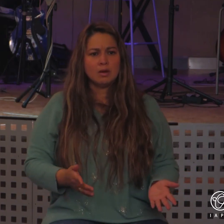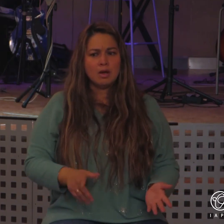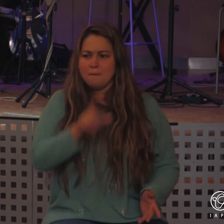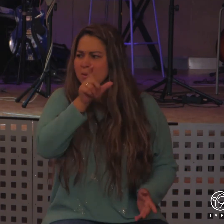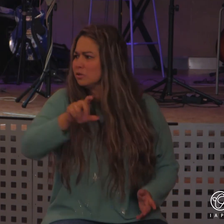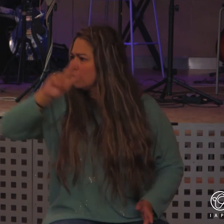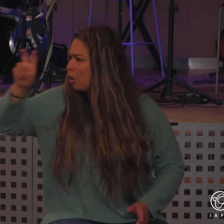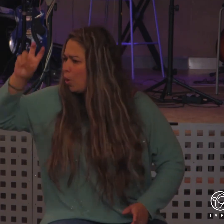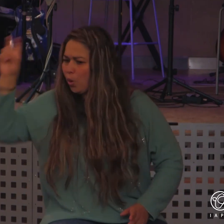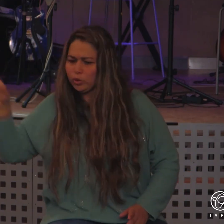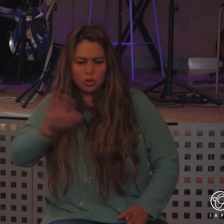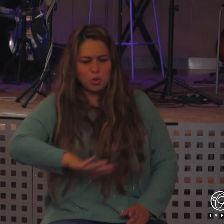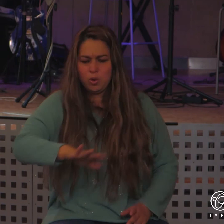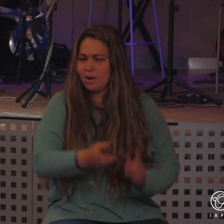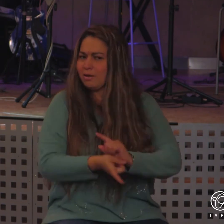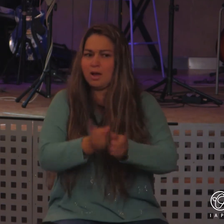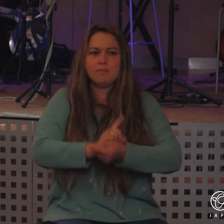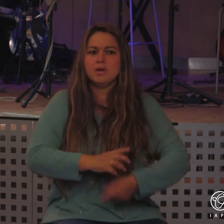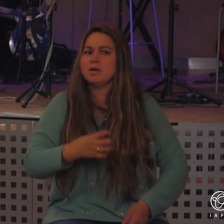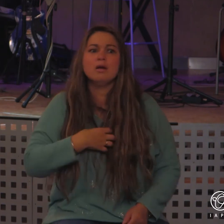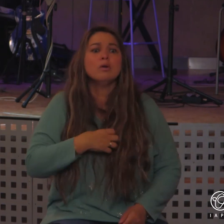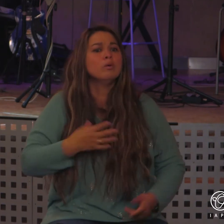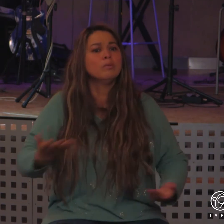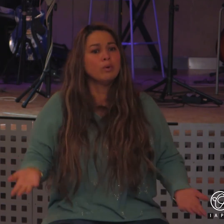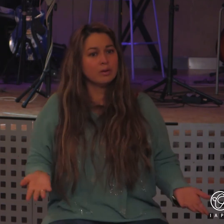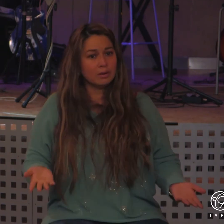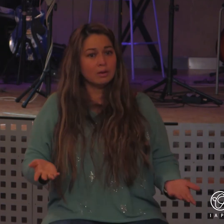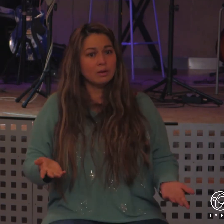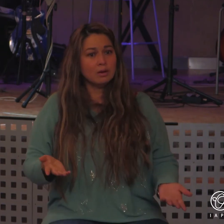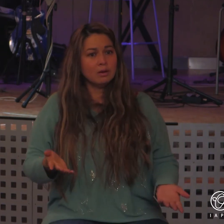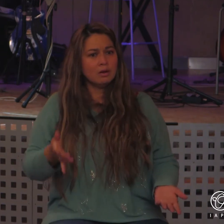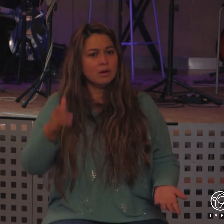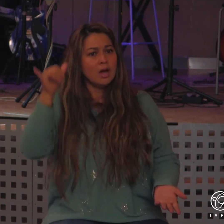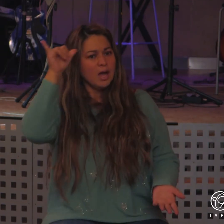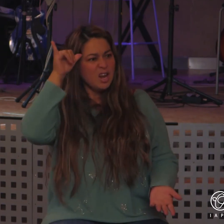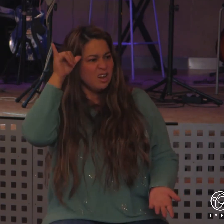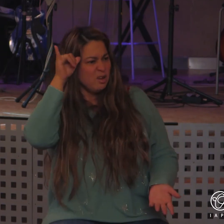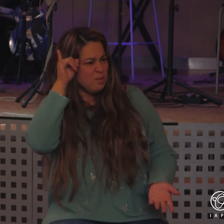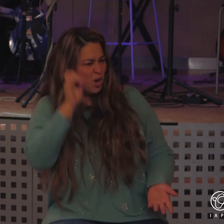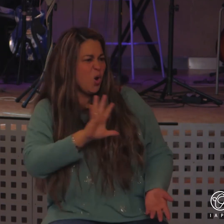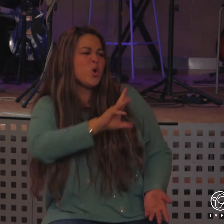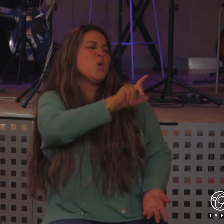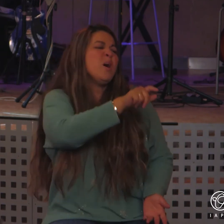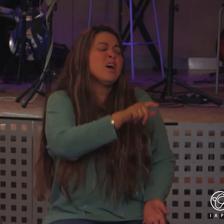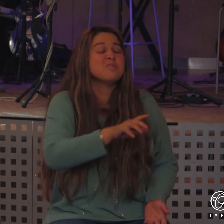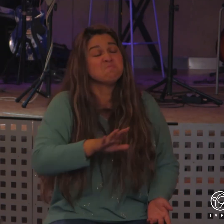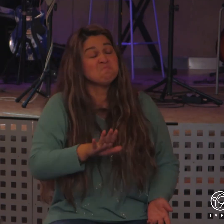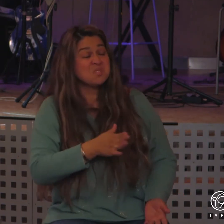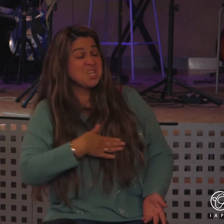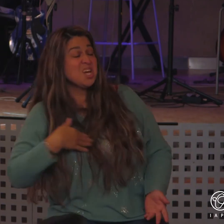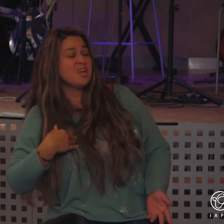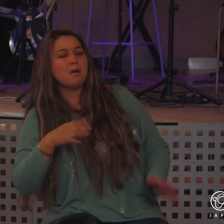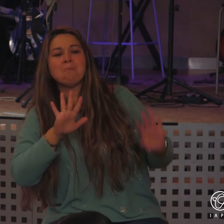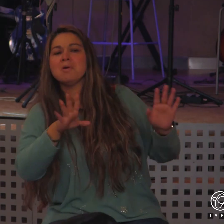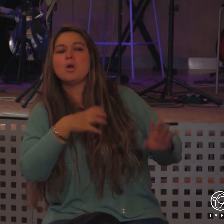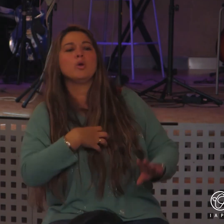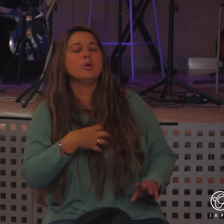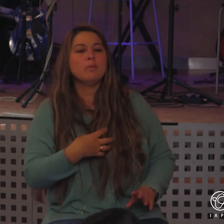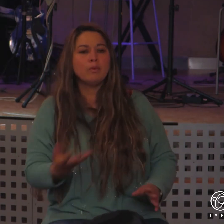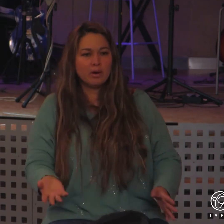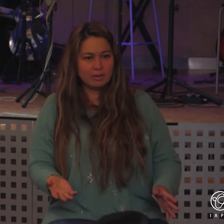cambiar. Podrán acabar con nuestro cuerpo físicamente, pero no pueden destruir nuestro espíritu. Le pertenece a Él